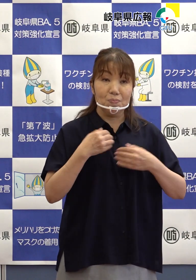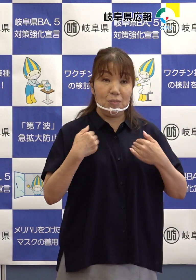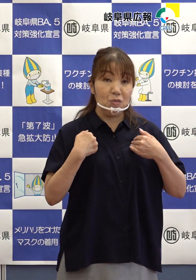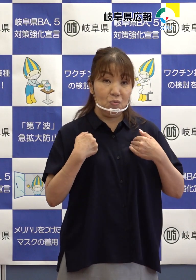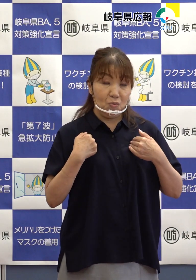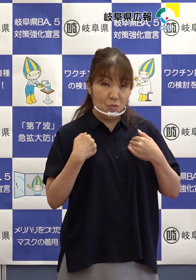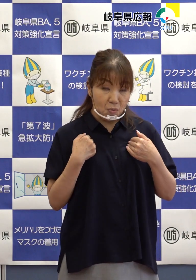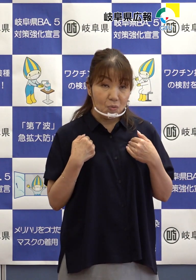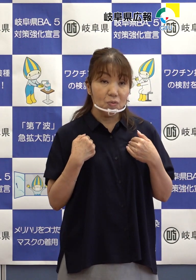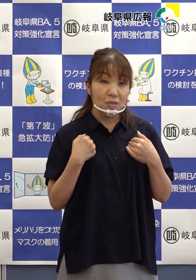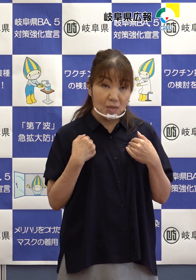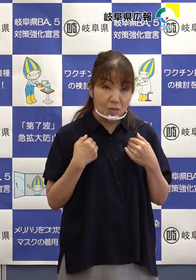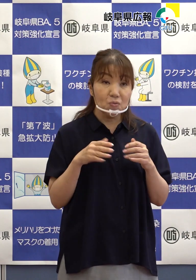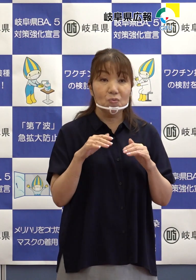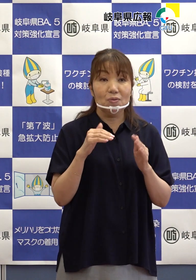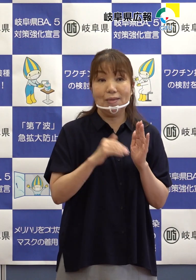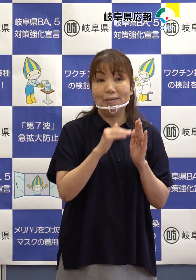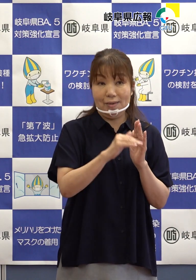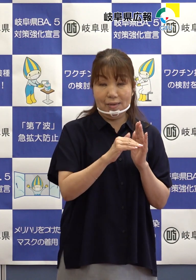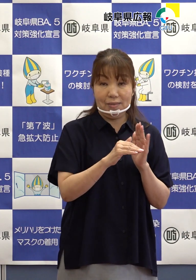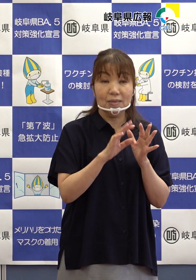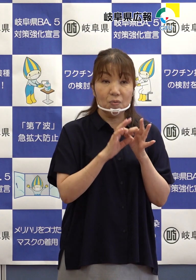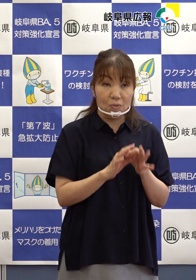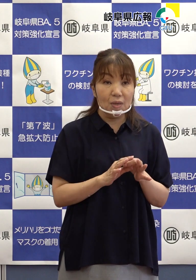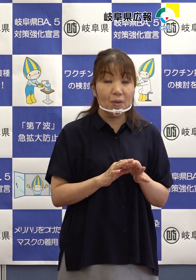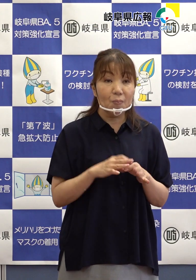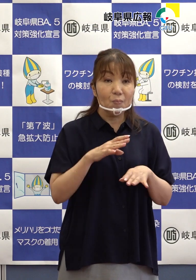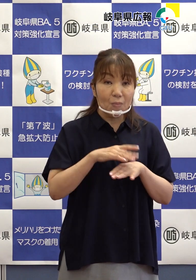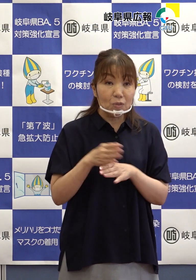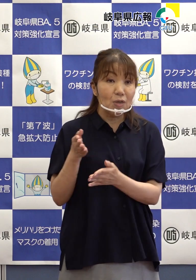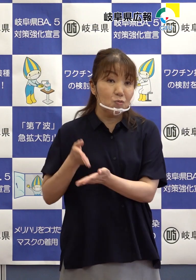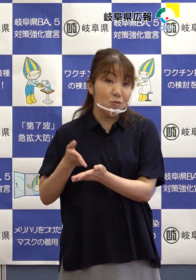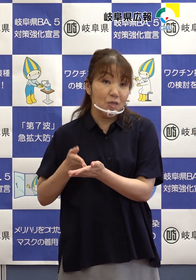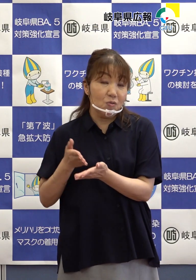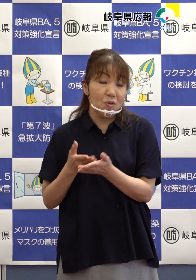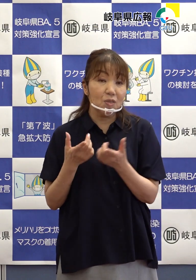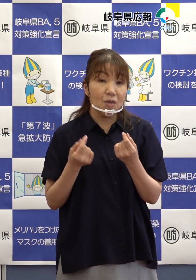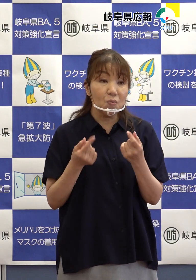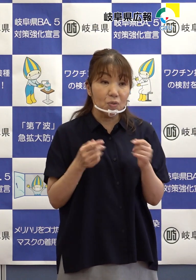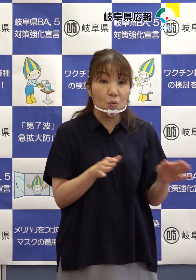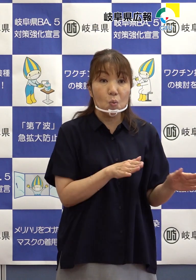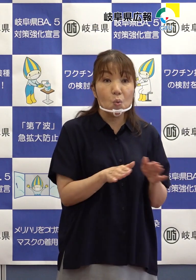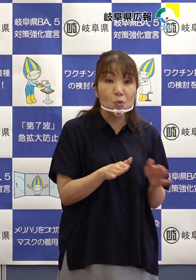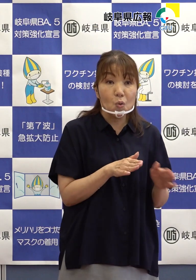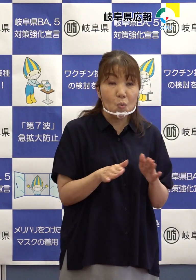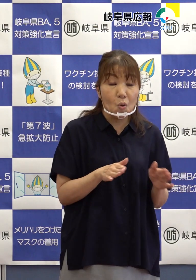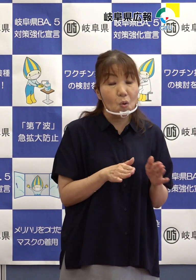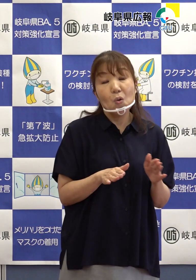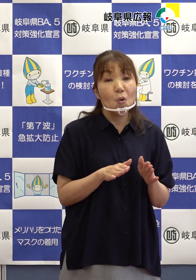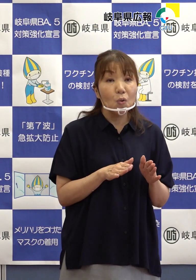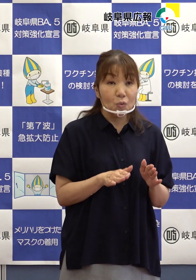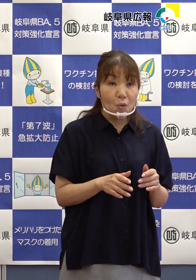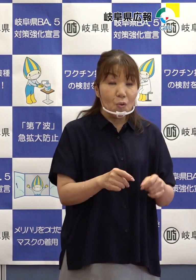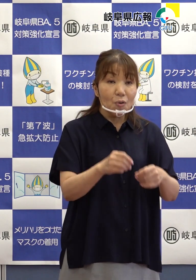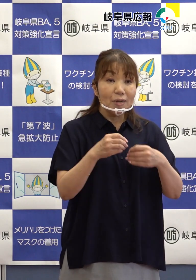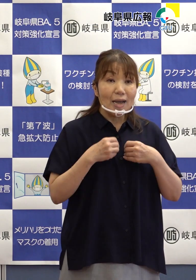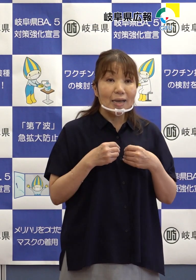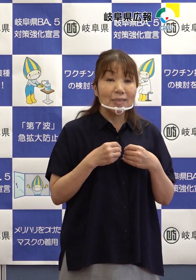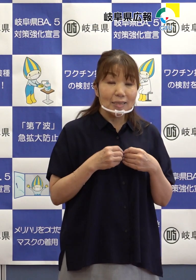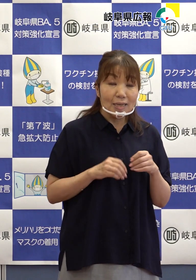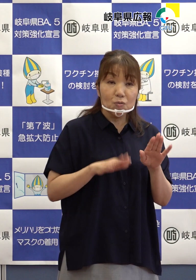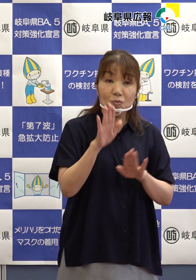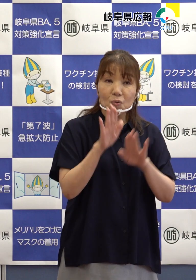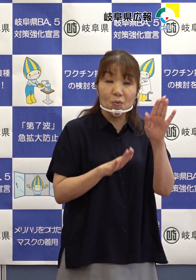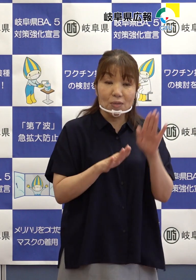いうそれフェーズになりましたしそれから冒頭申し上げましたように例えばそのお子さんの幹線増加でも勝利のクリニックがパンク状態だ